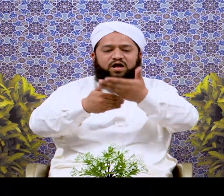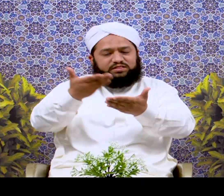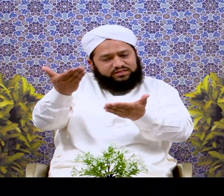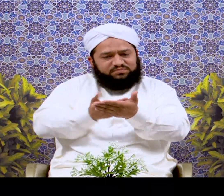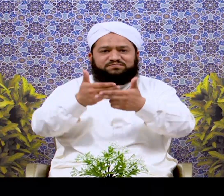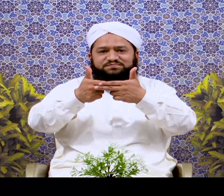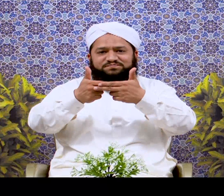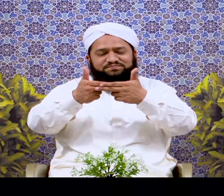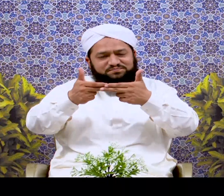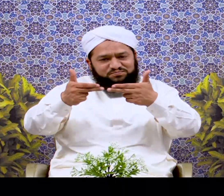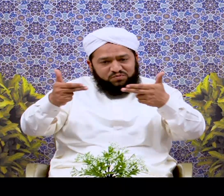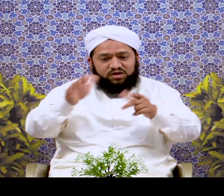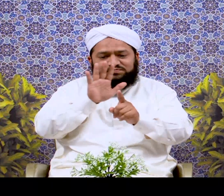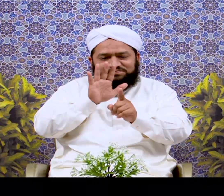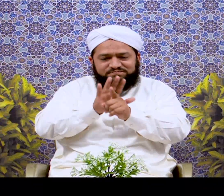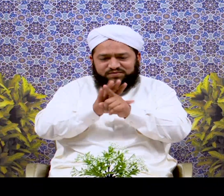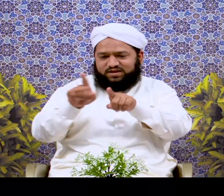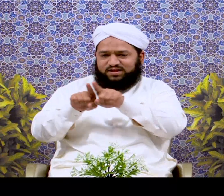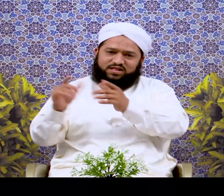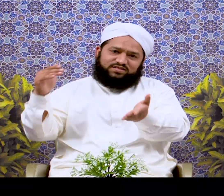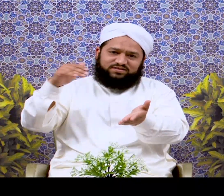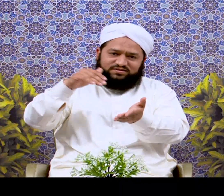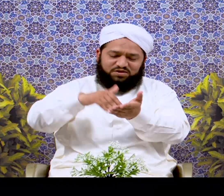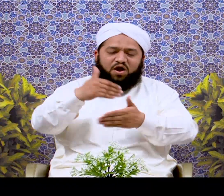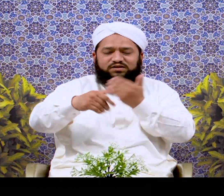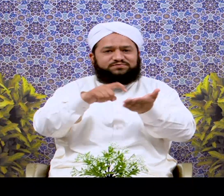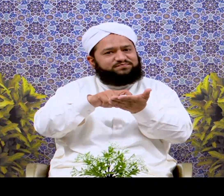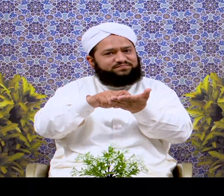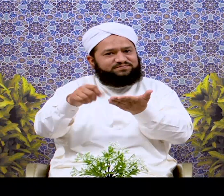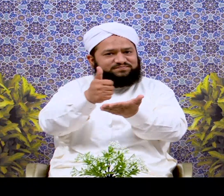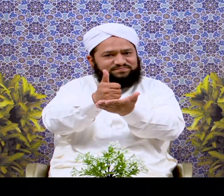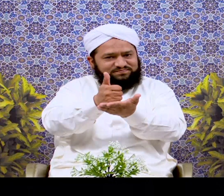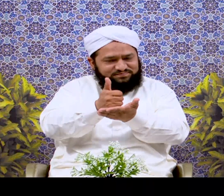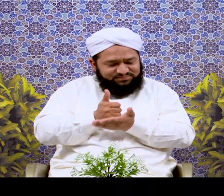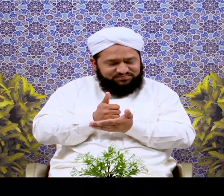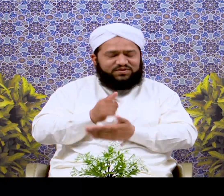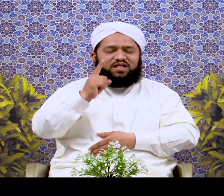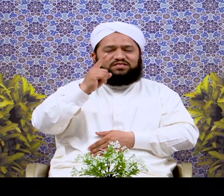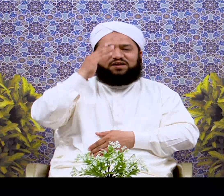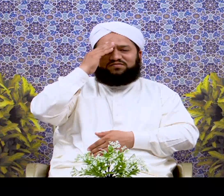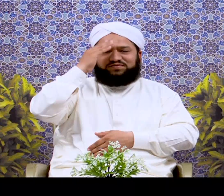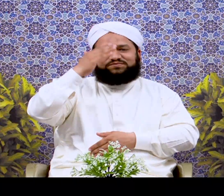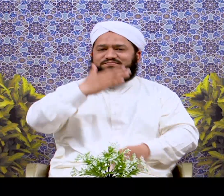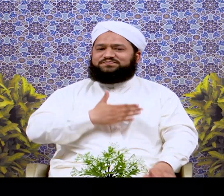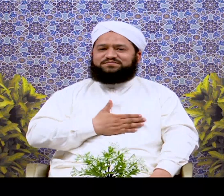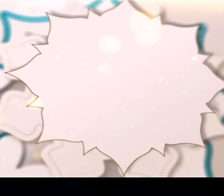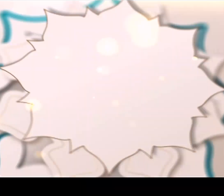ایک نئے واقعے اور سبق کے ساتھ حاضر ہوں گے، تب تک کے لیے اجازت دیجیے، اللہ حافظ۔